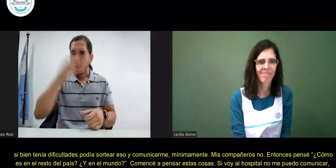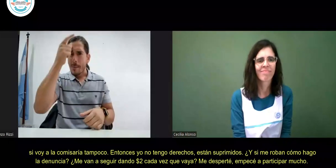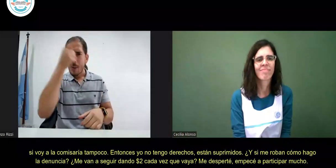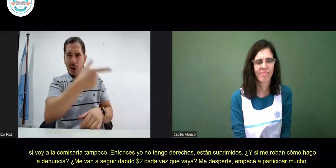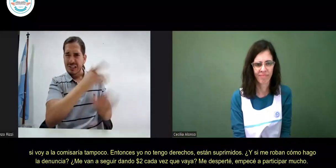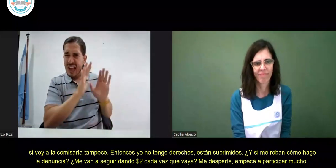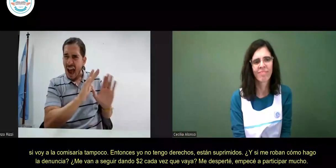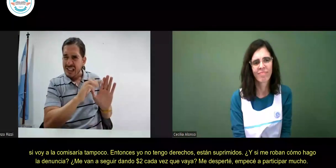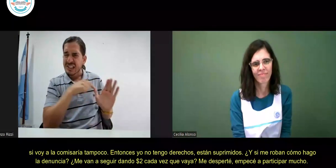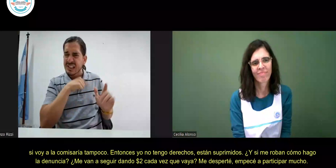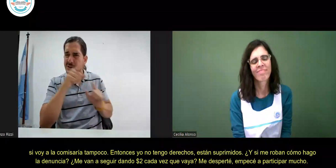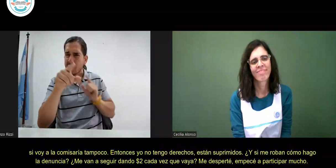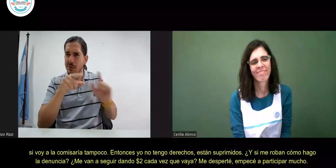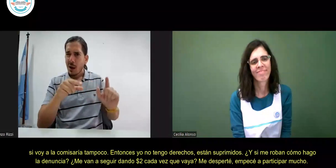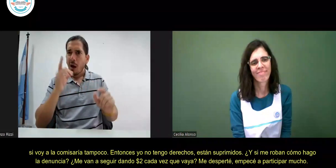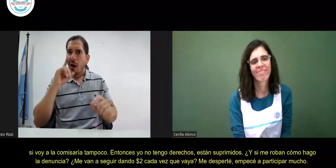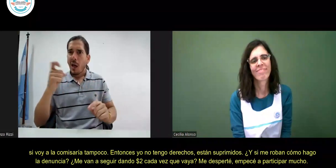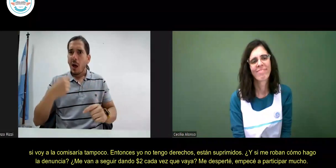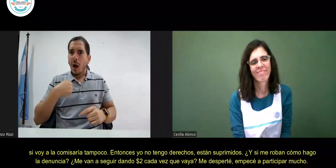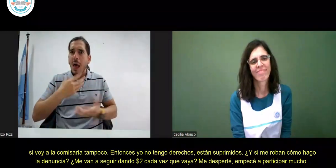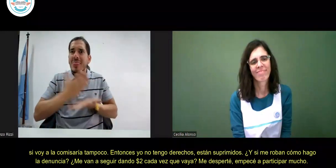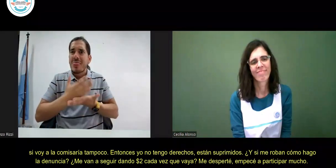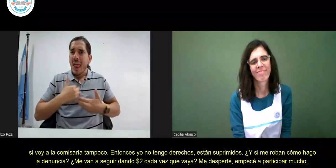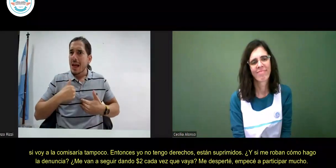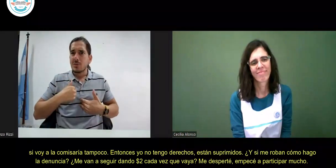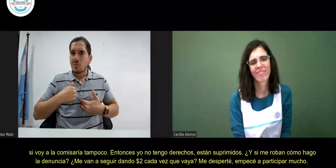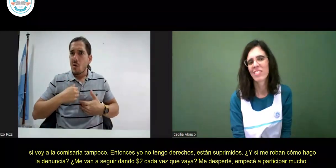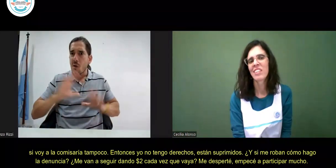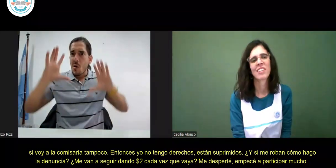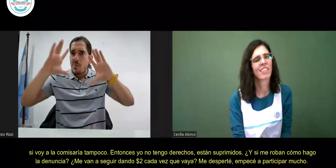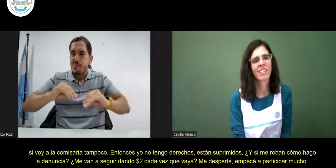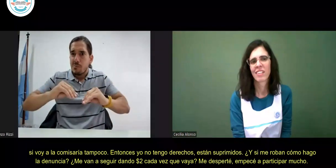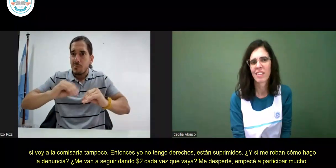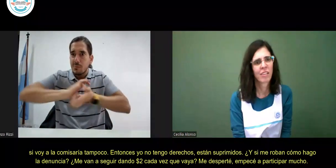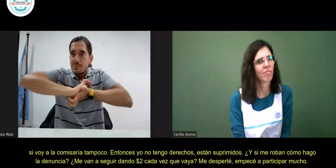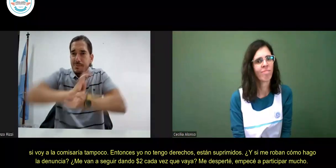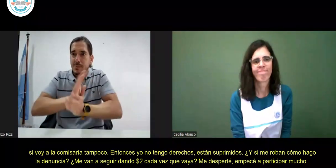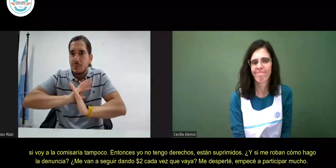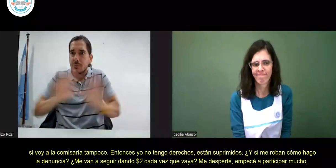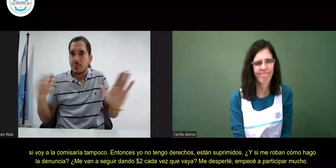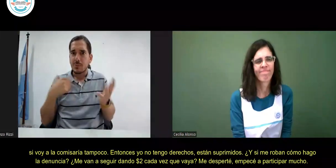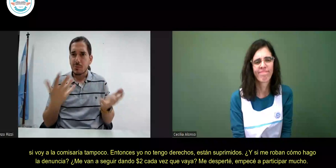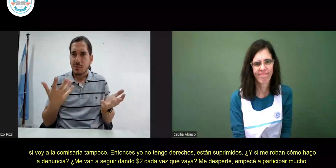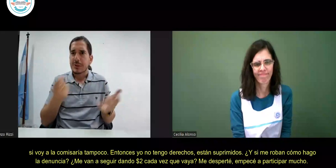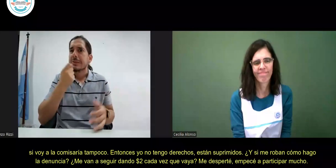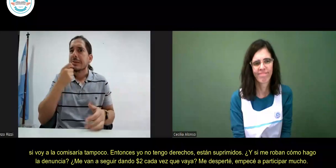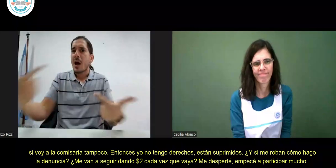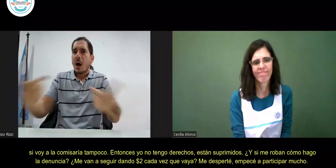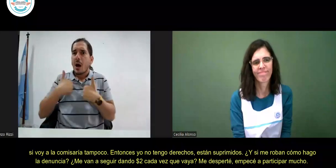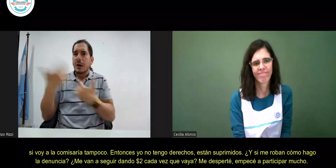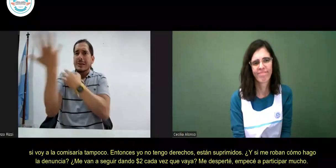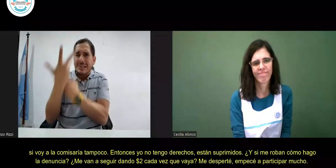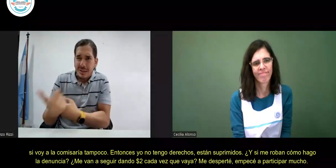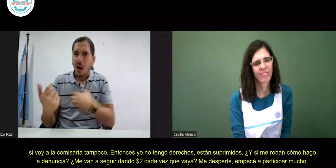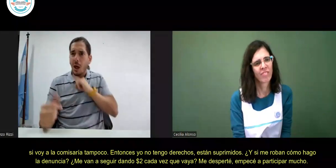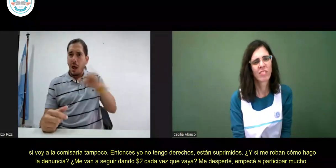estas cosas. Si voy al hospital no me puedo comunicar, si voy a la comisaría tampoco. Entonces yo no tengo derechos, están suprimidos.